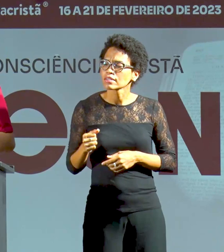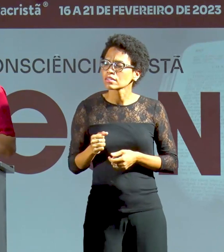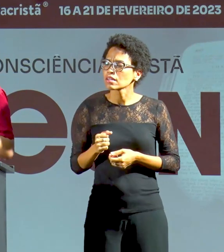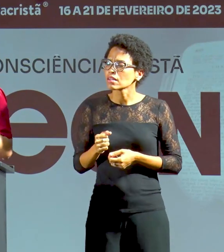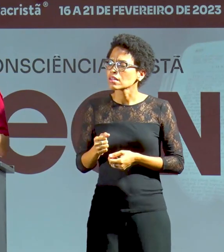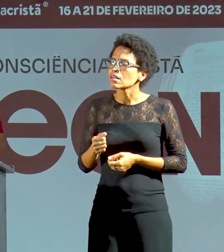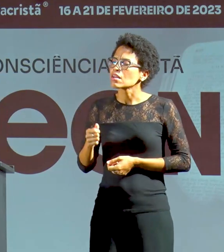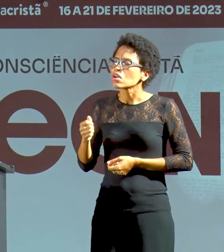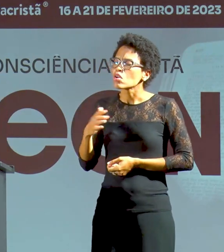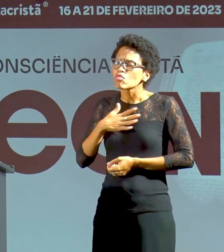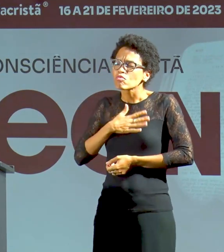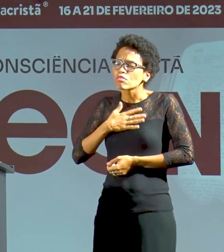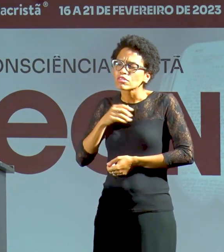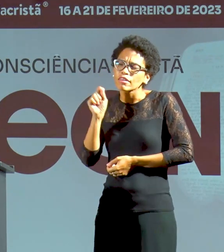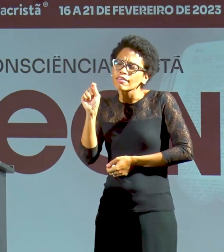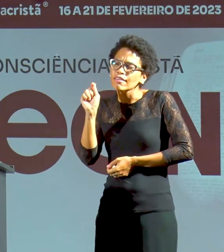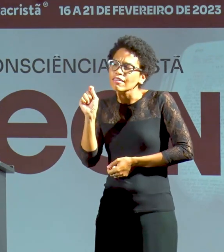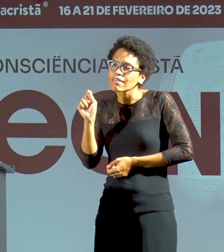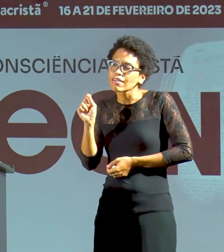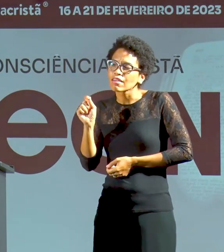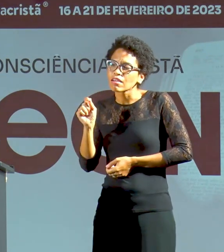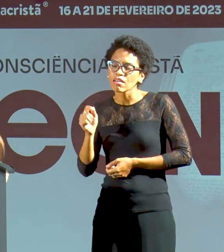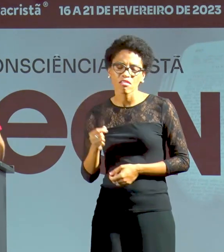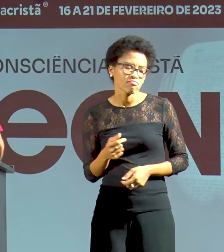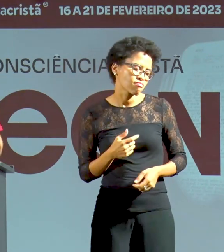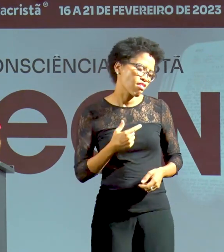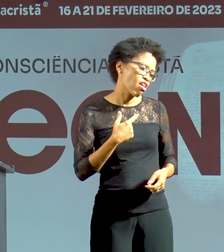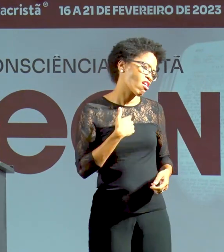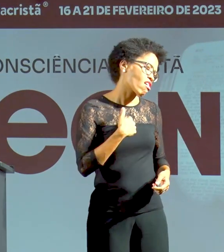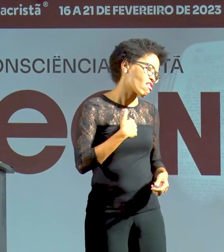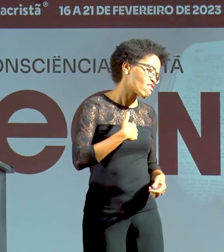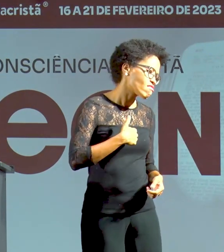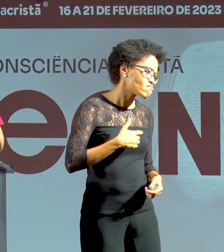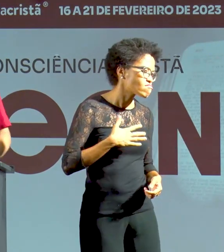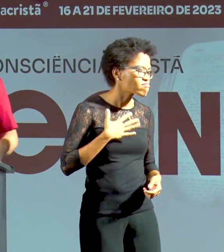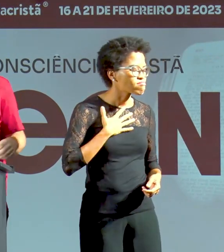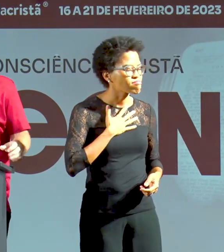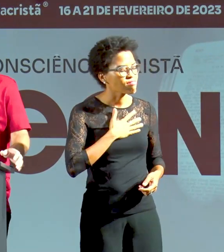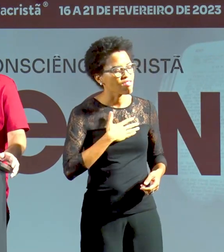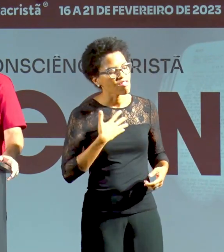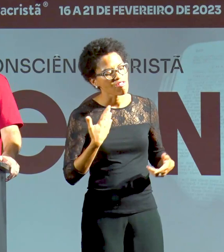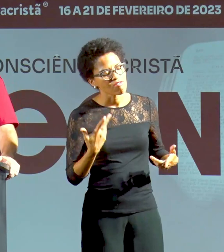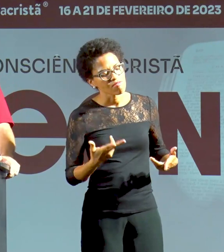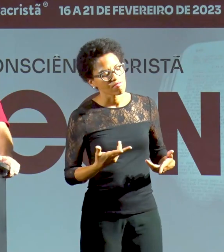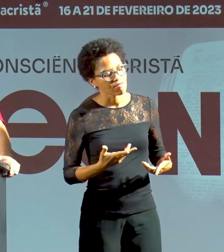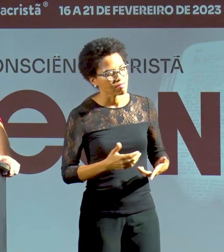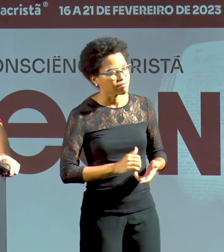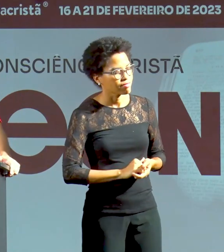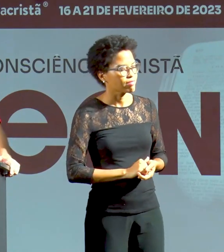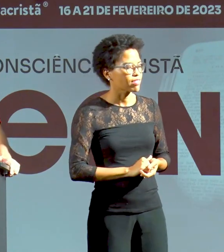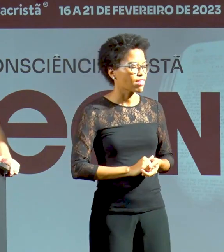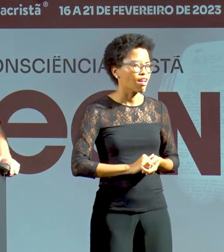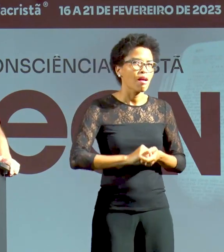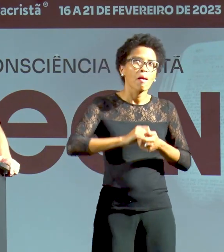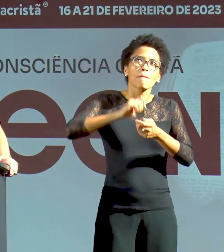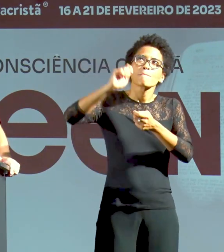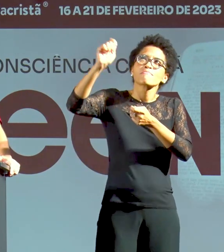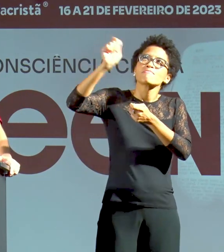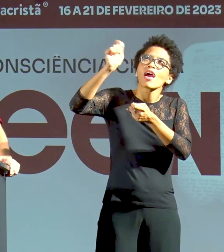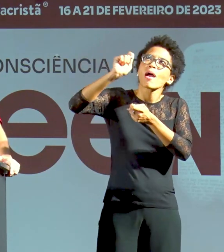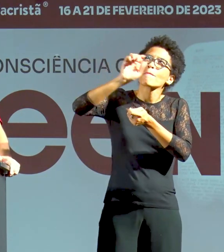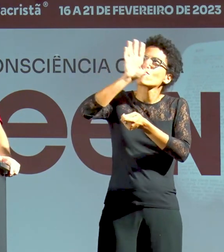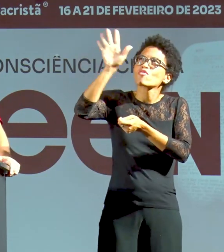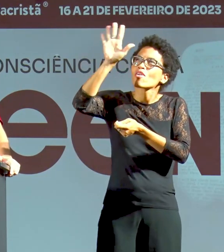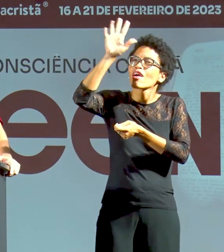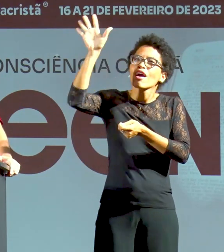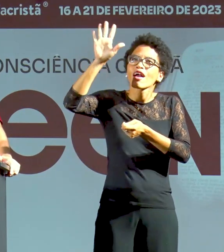você gosta de fazer Falou mano eu gosto de pipa da grau